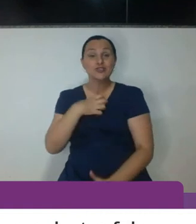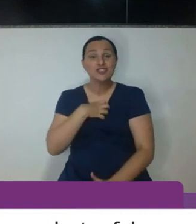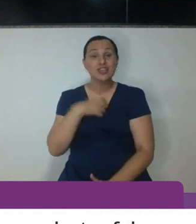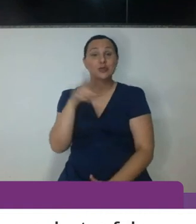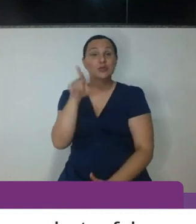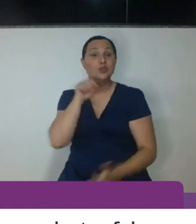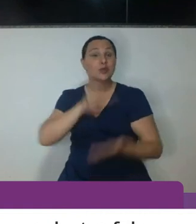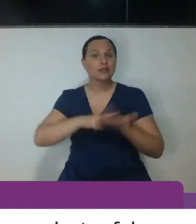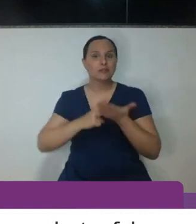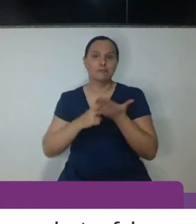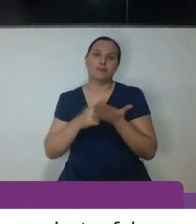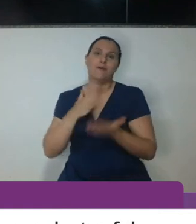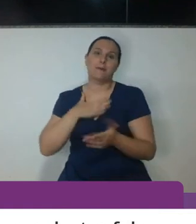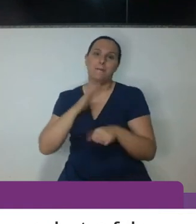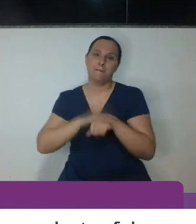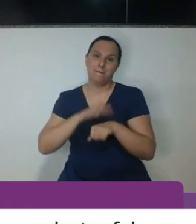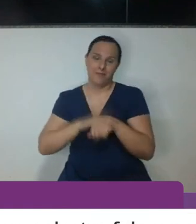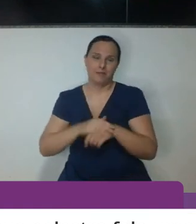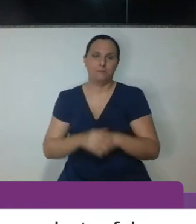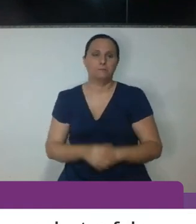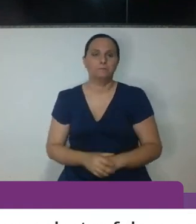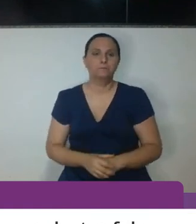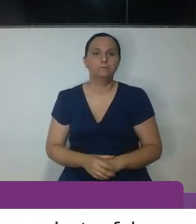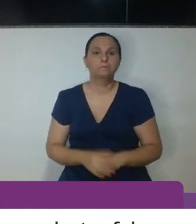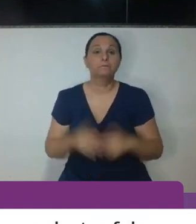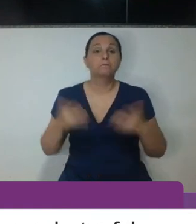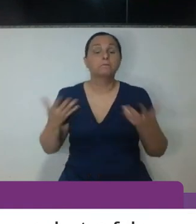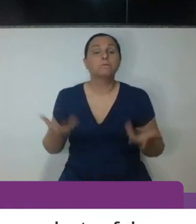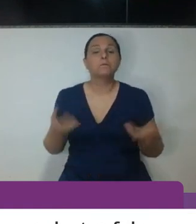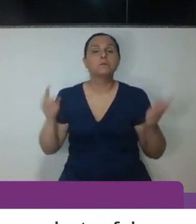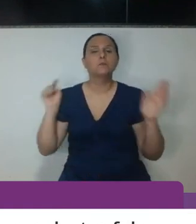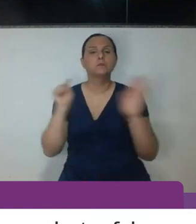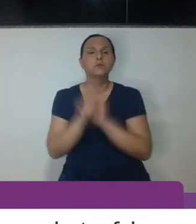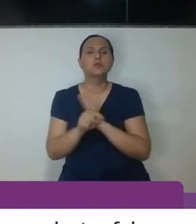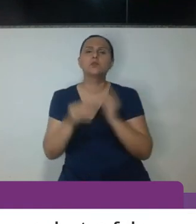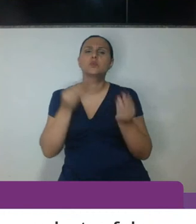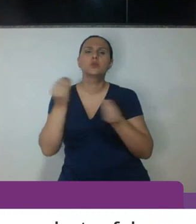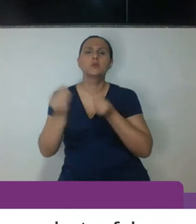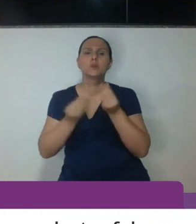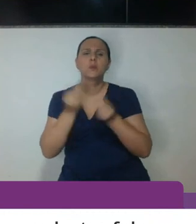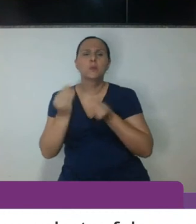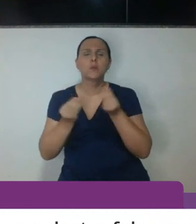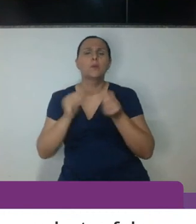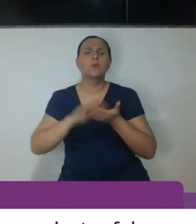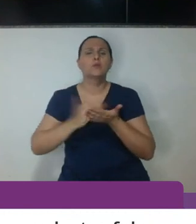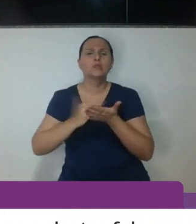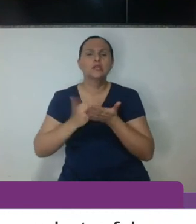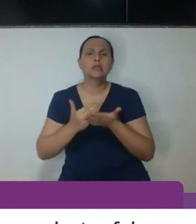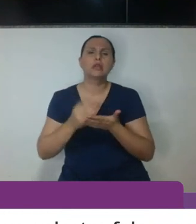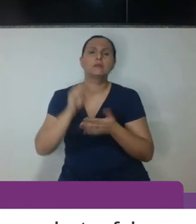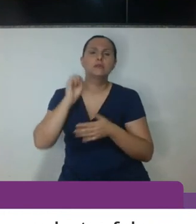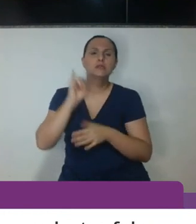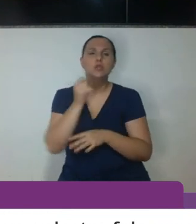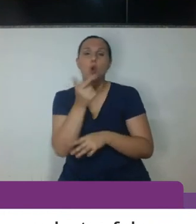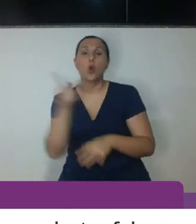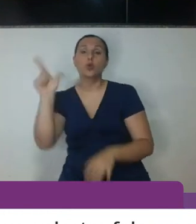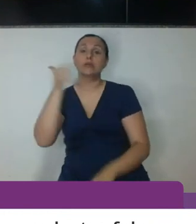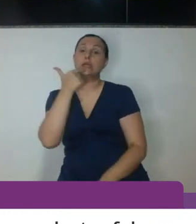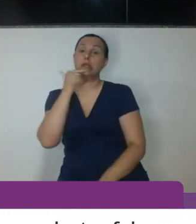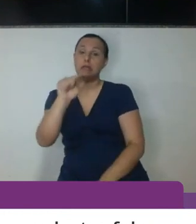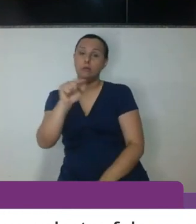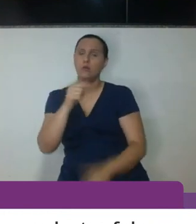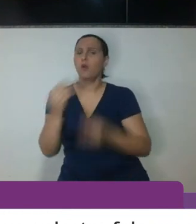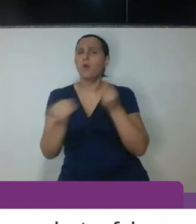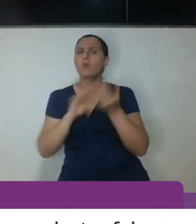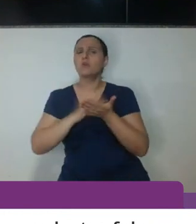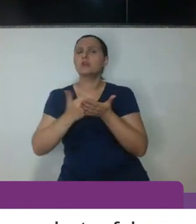língua, inglês, por exemplo, como o intérprete deve proceder? Para responder essa pergunta, é simples. Qual é